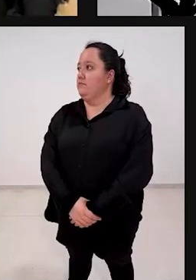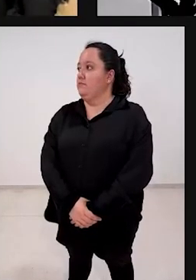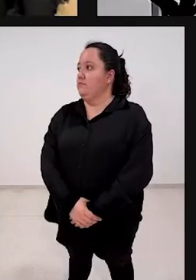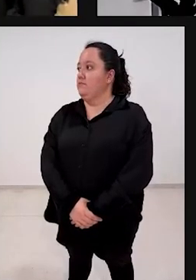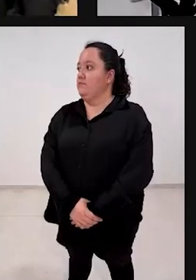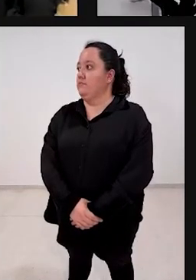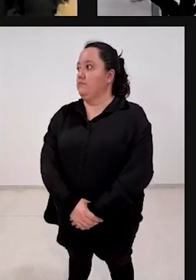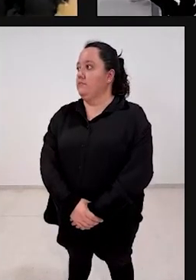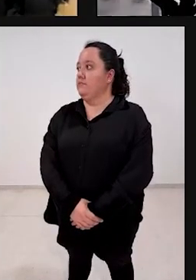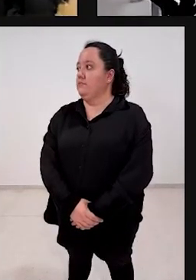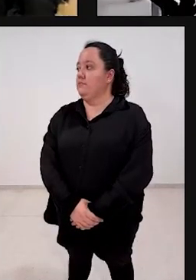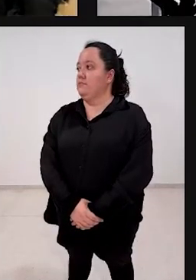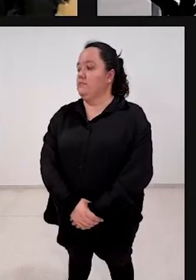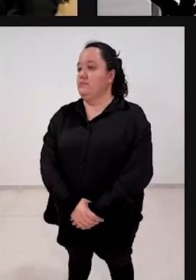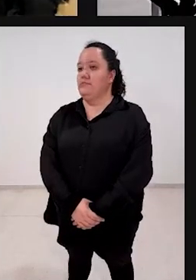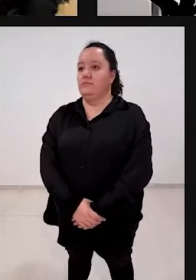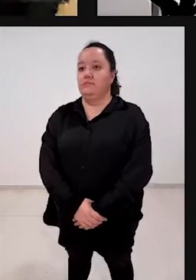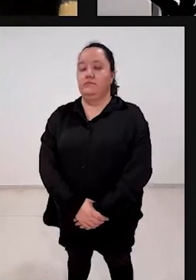no